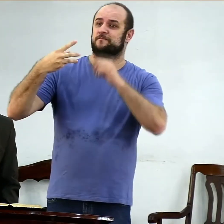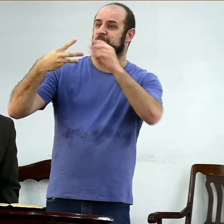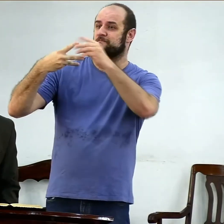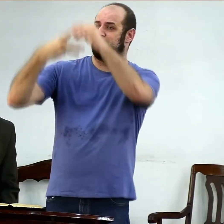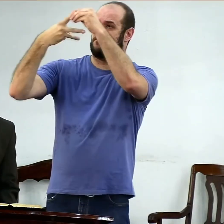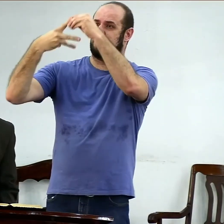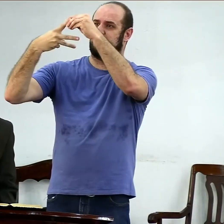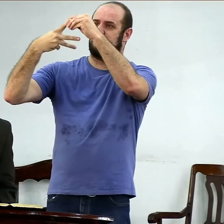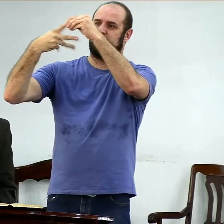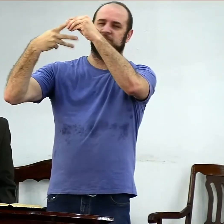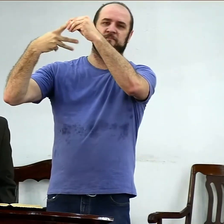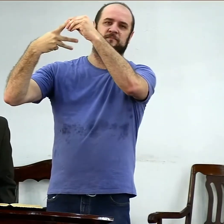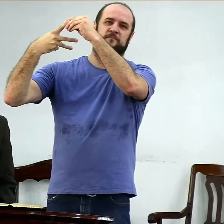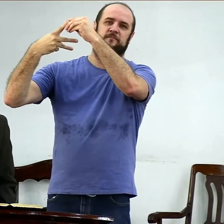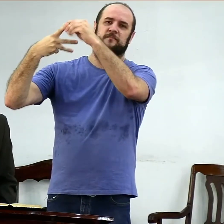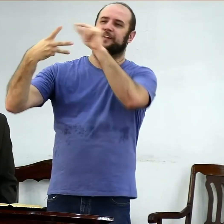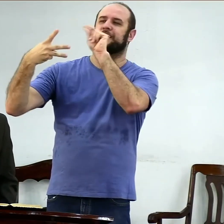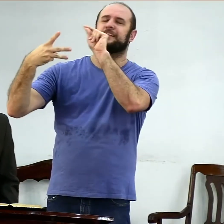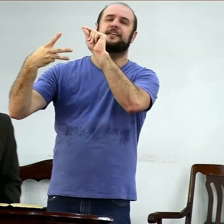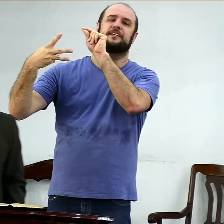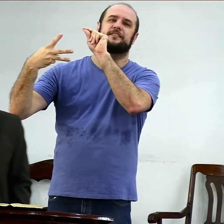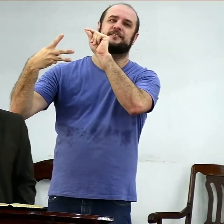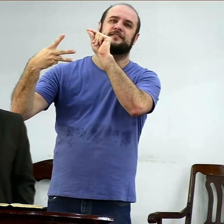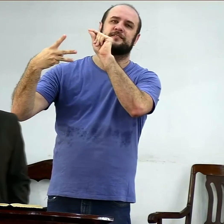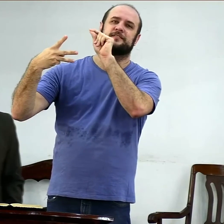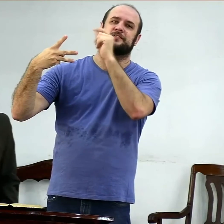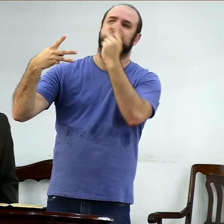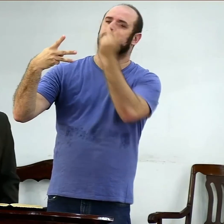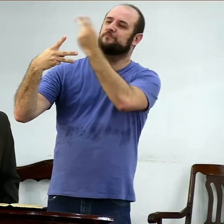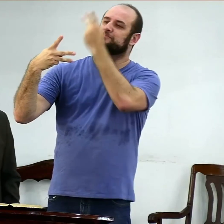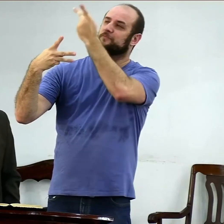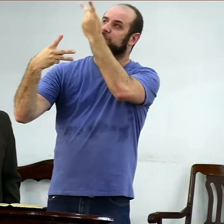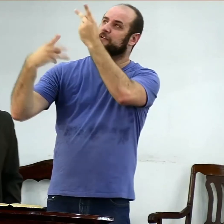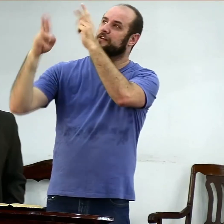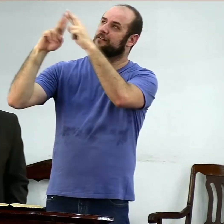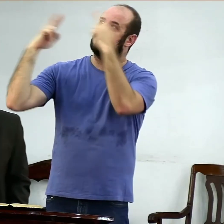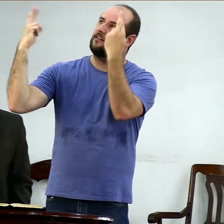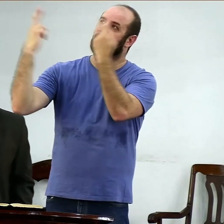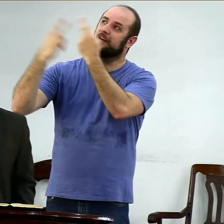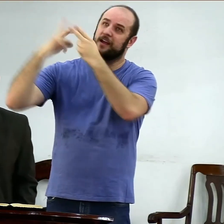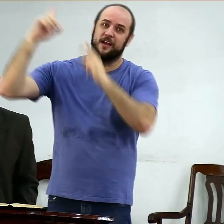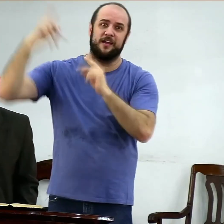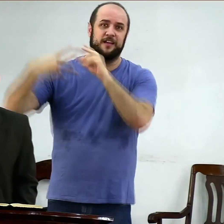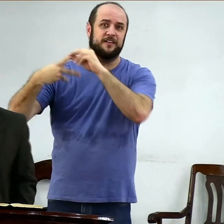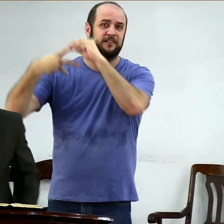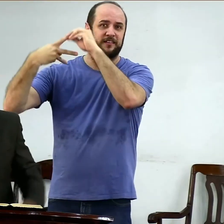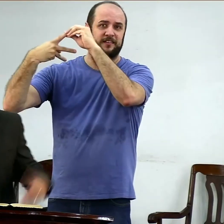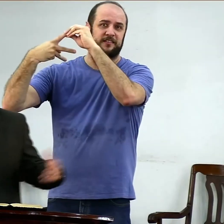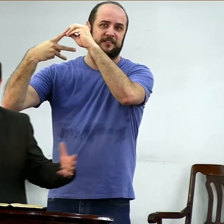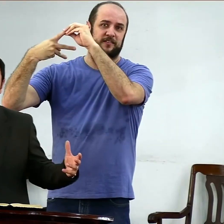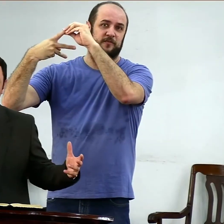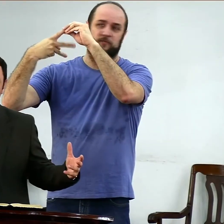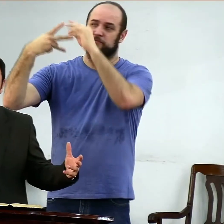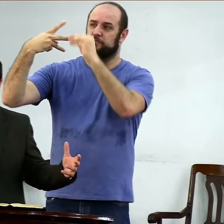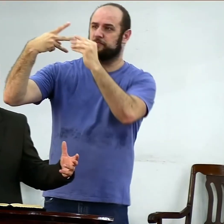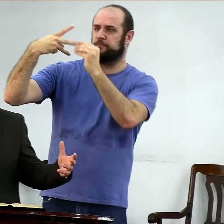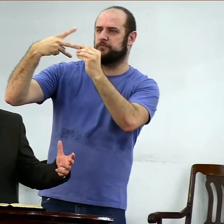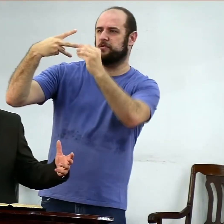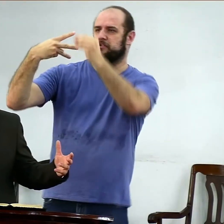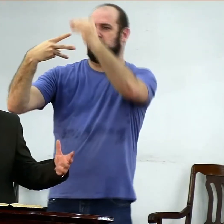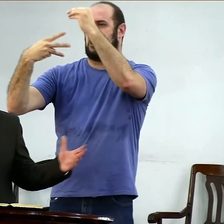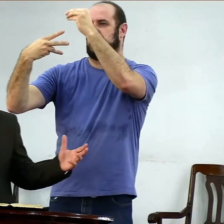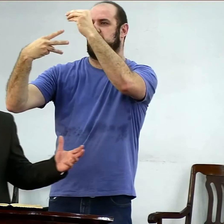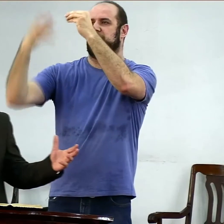primeira coisa que eu deixo de fazer é a minha devocional, pois ela não está em primeiro lugar. Mas espera lá,